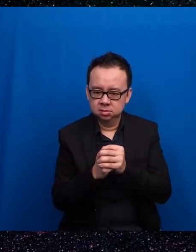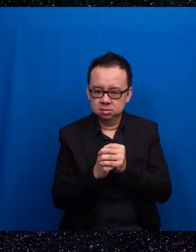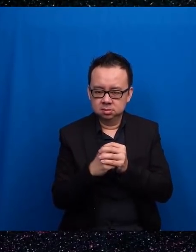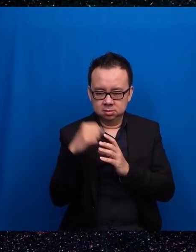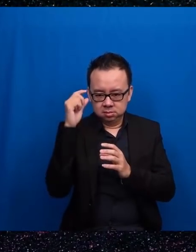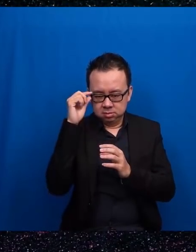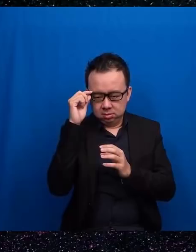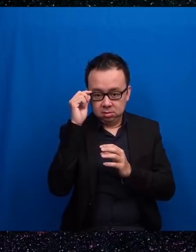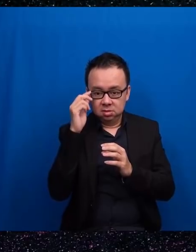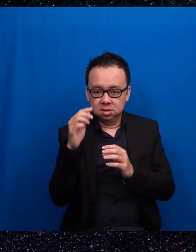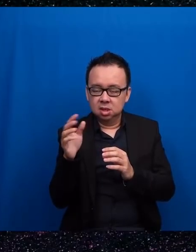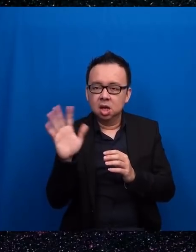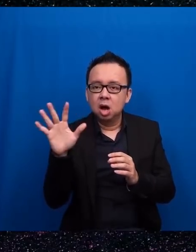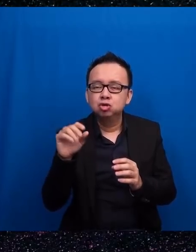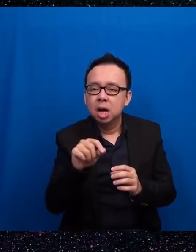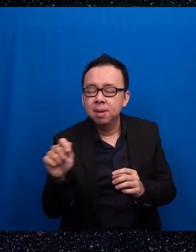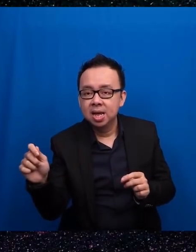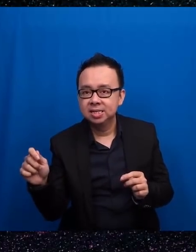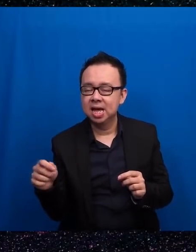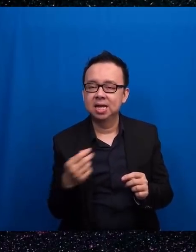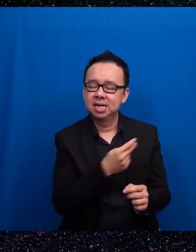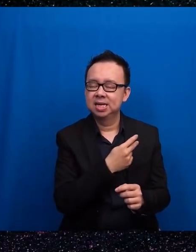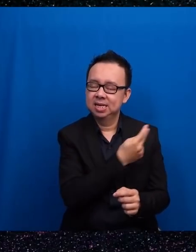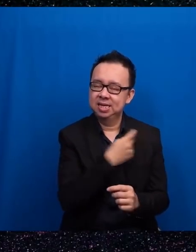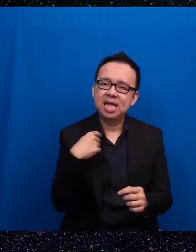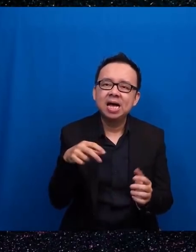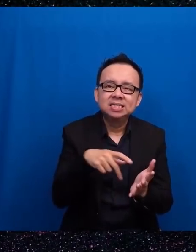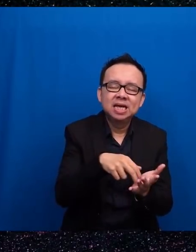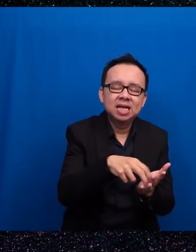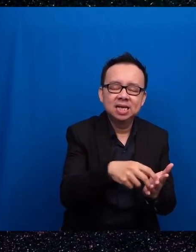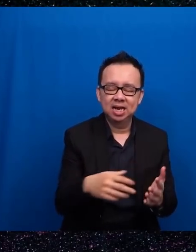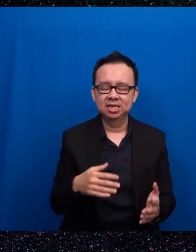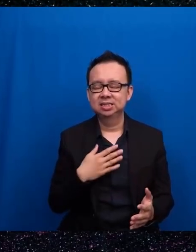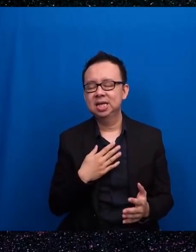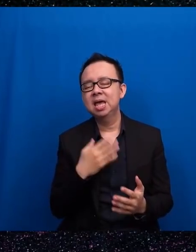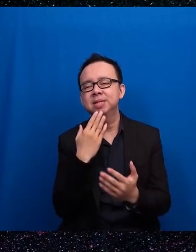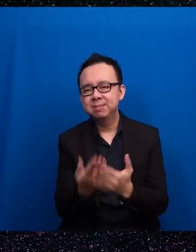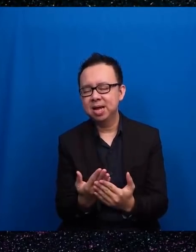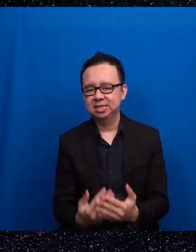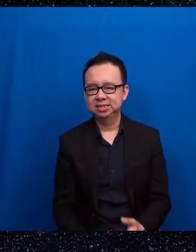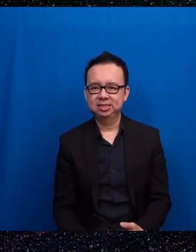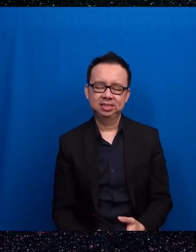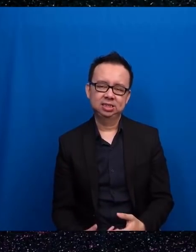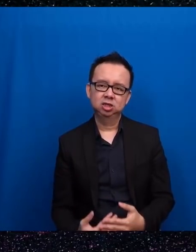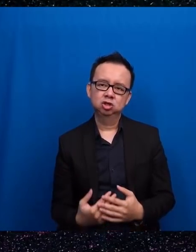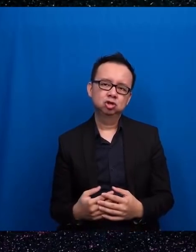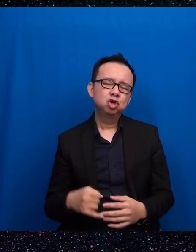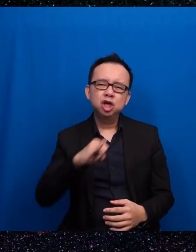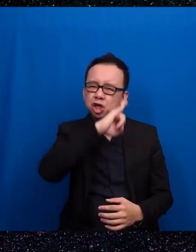sudah kamsia. Hingga kita bisa ketemu teman, makan bersama. Kita berkata betapa